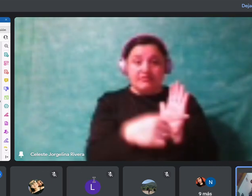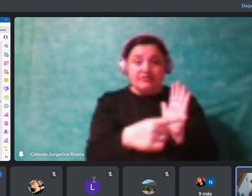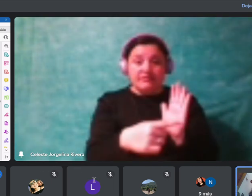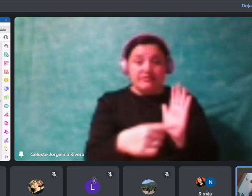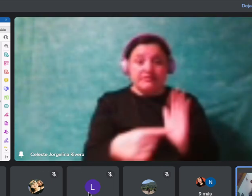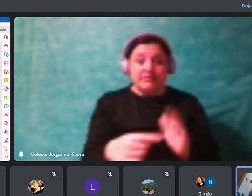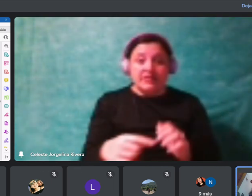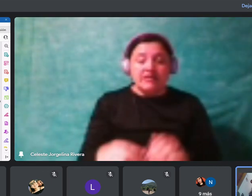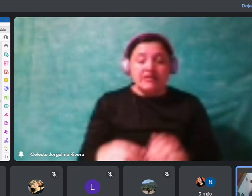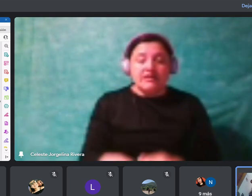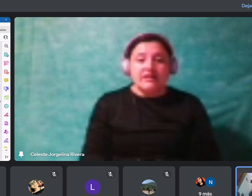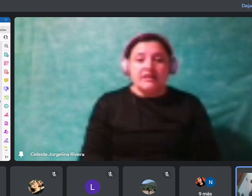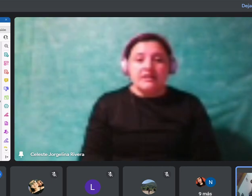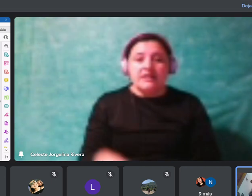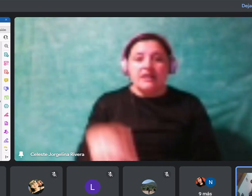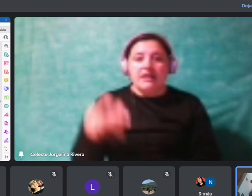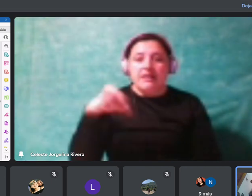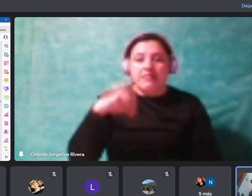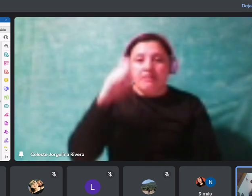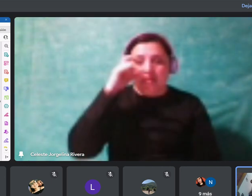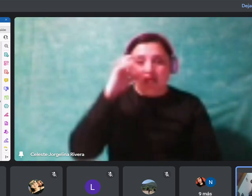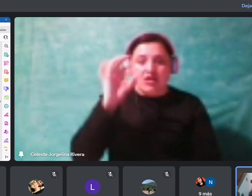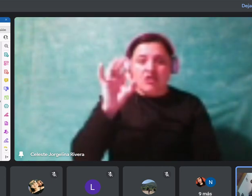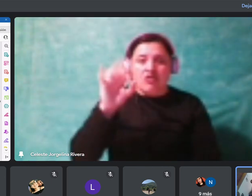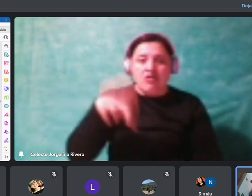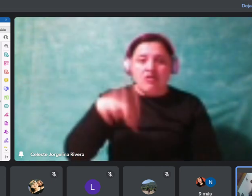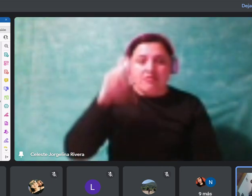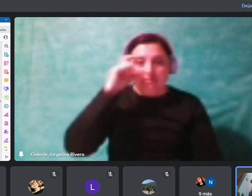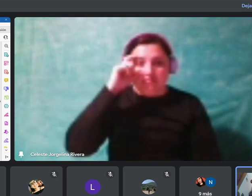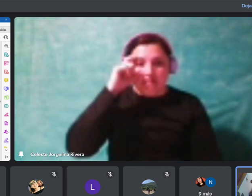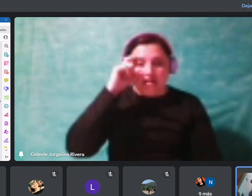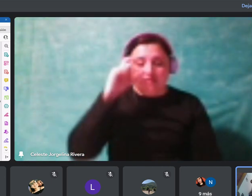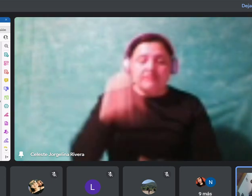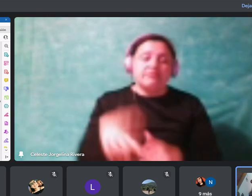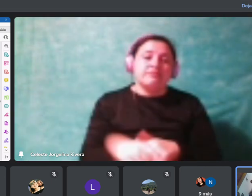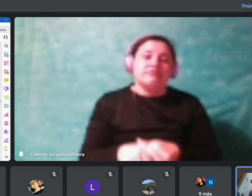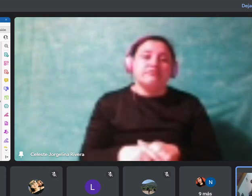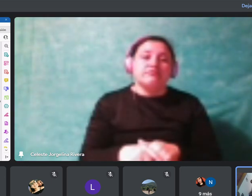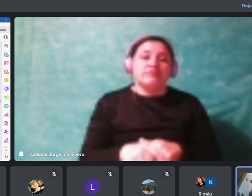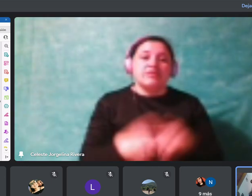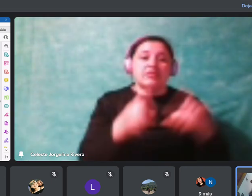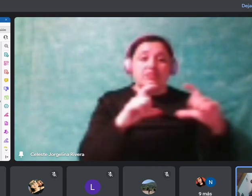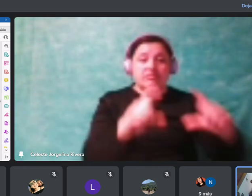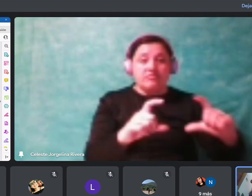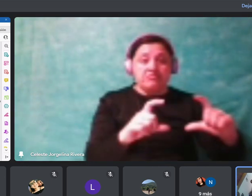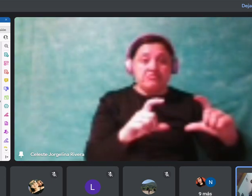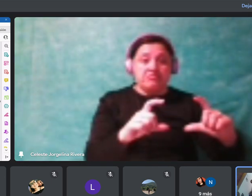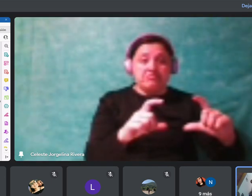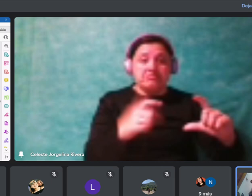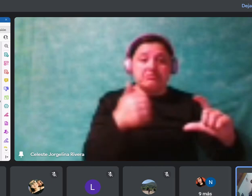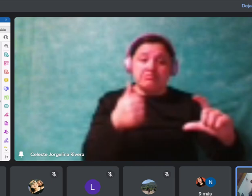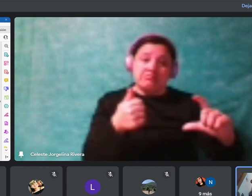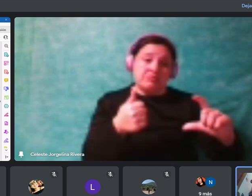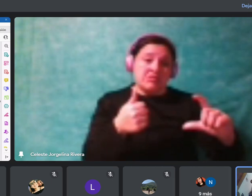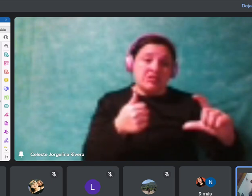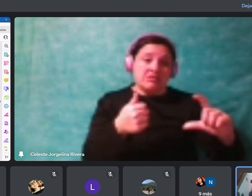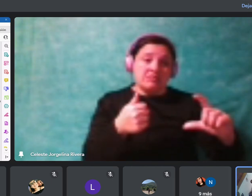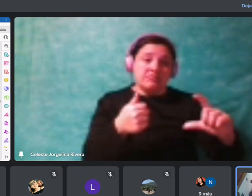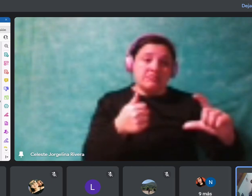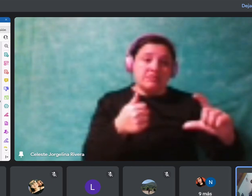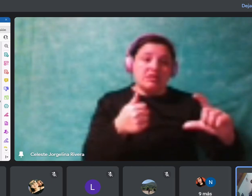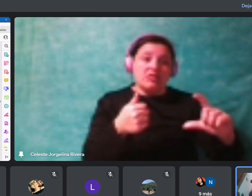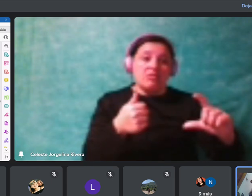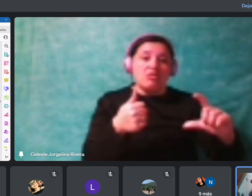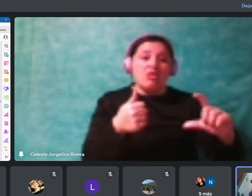People, así. ¿Sí? Entonces, computer technologies, o sea, las tecnologías de la computación.